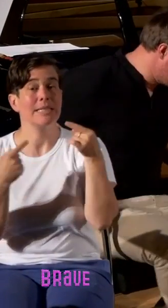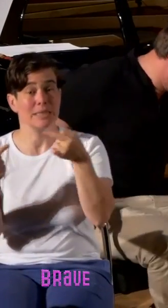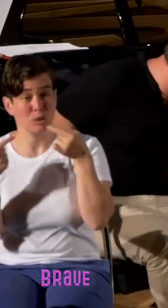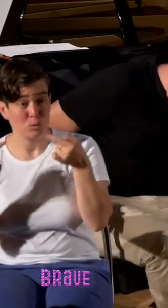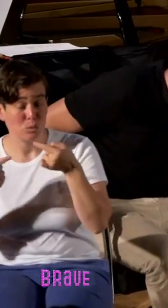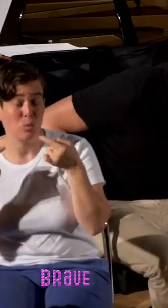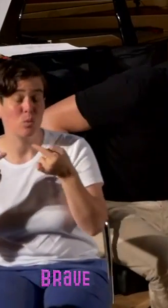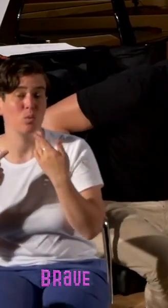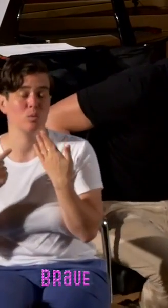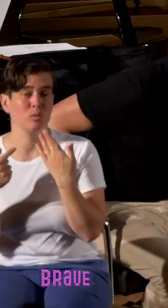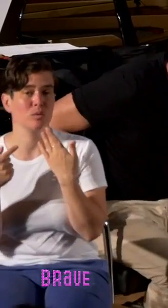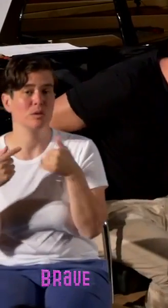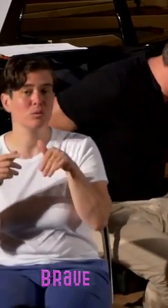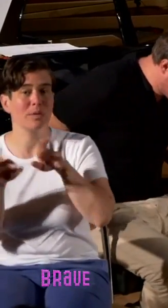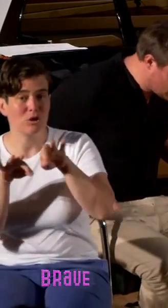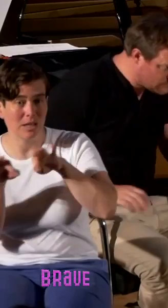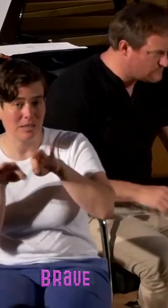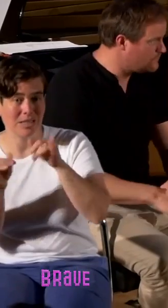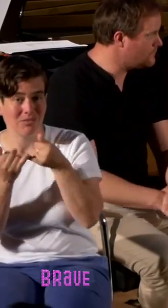Diskussionsrunden zur Strategie